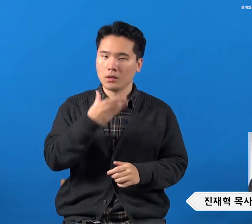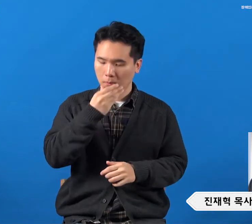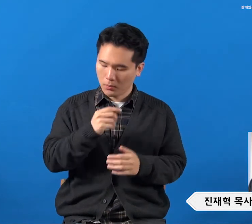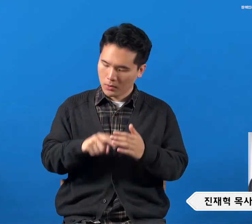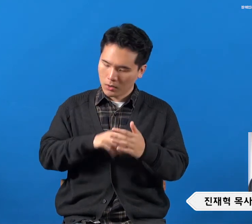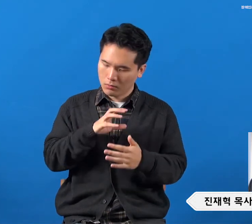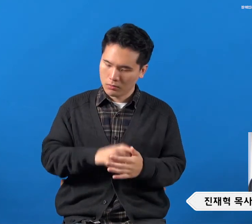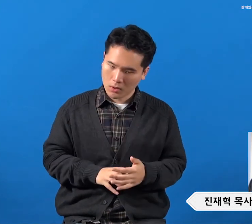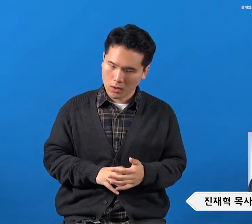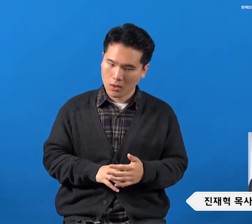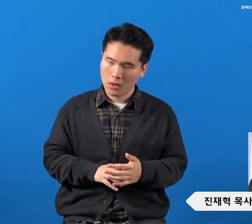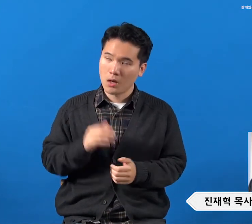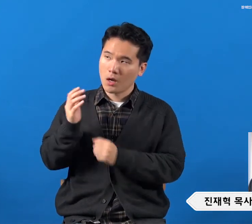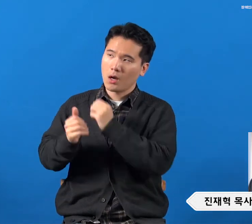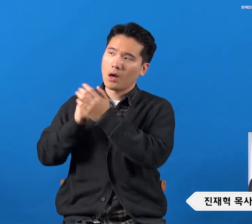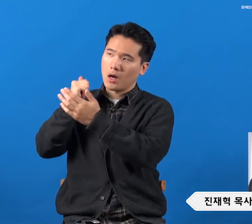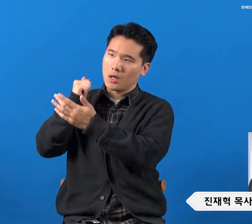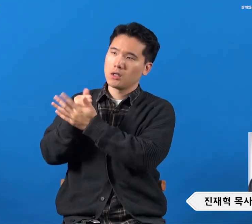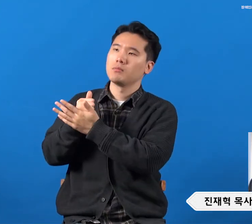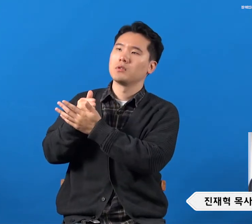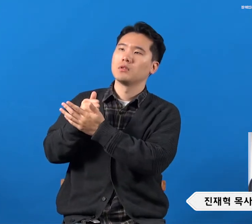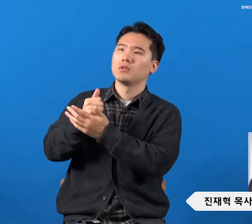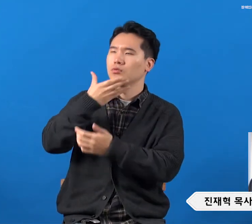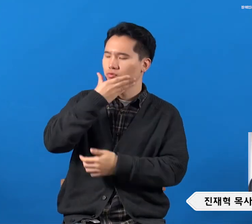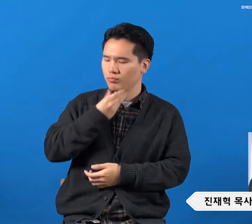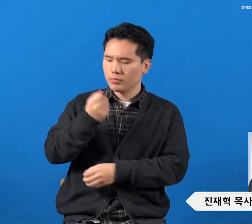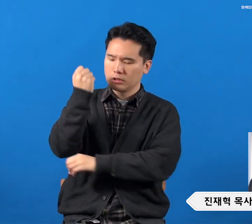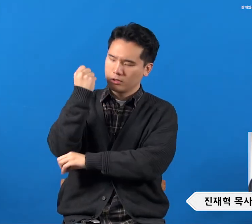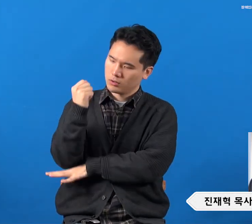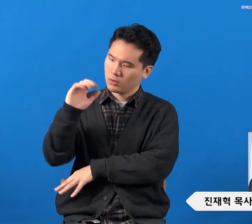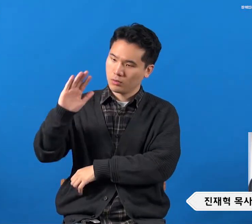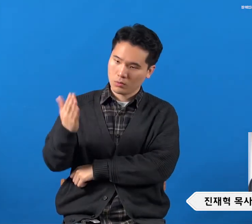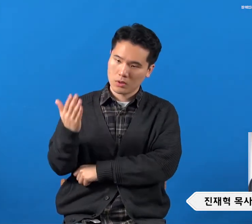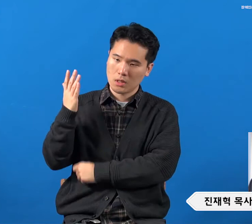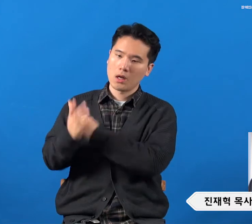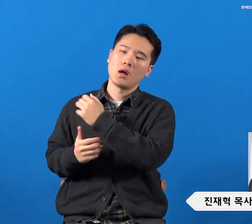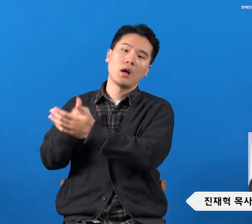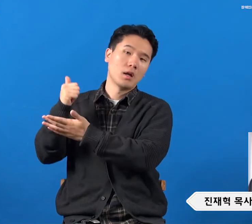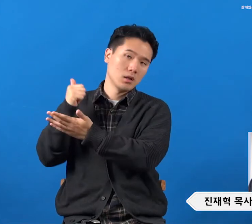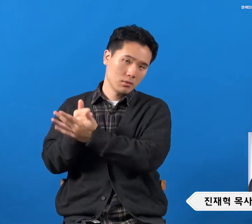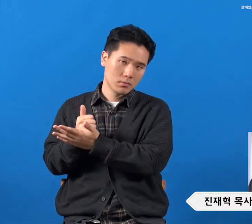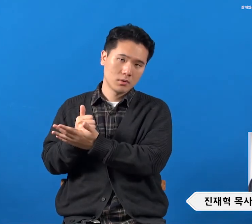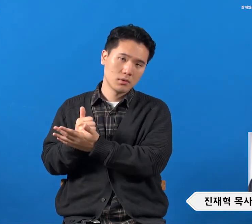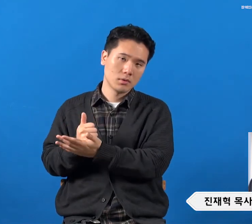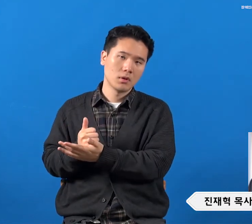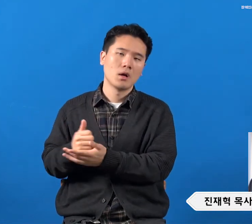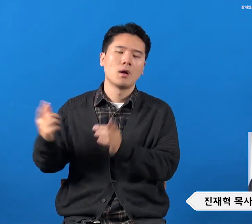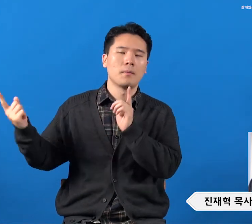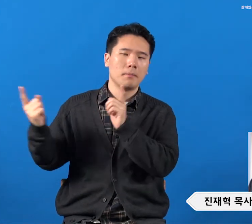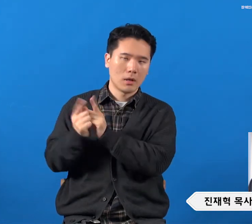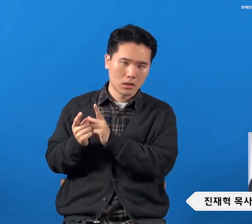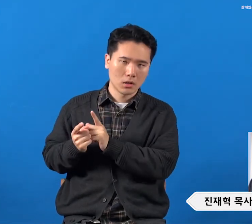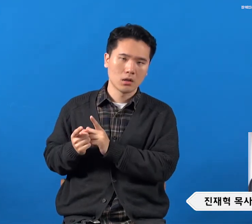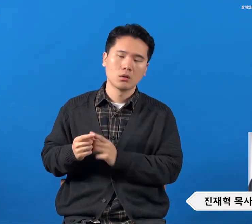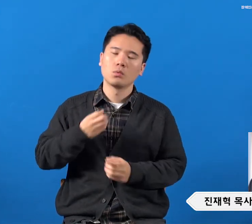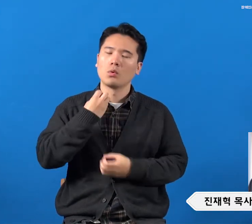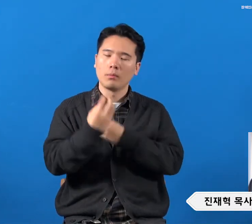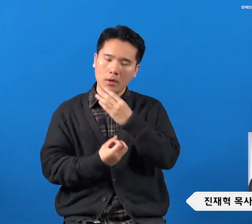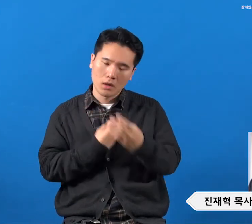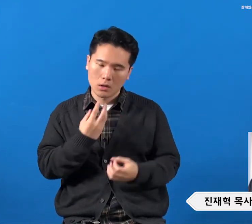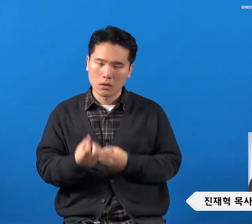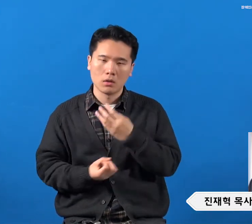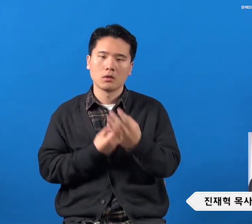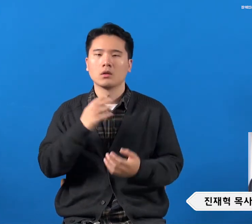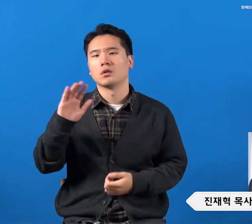축복 가운데 축복의 하나님을, 축복의 근원 되시는 그 하나님을 만나고 고백할